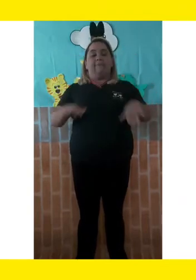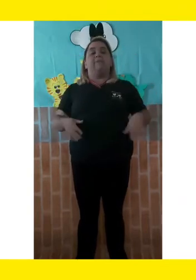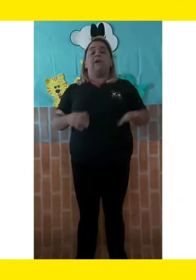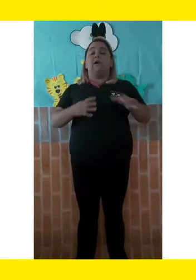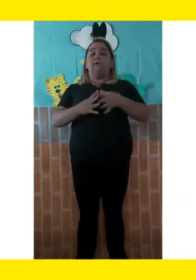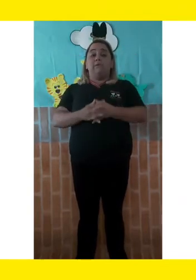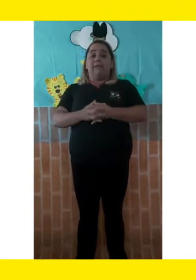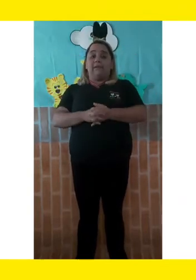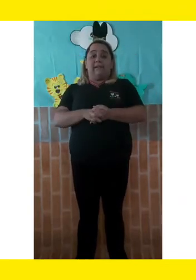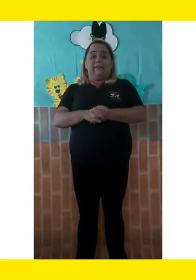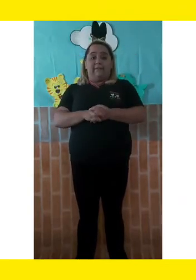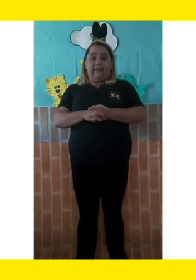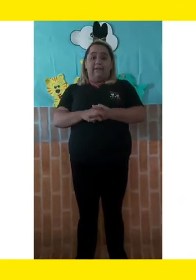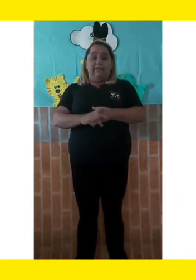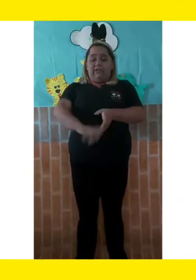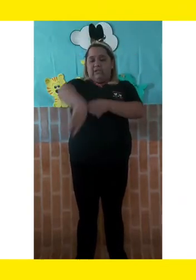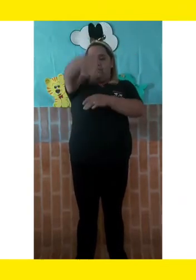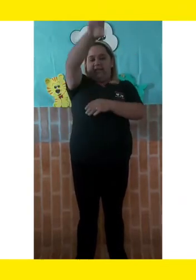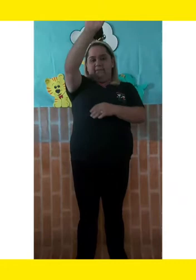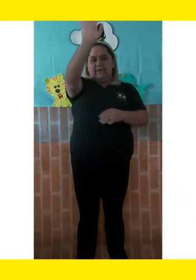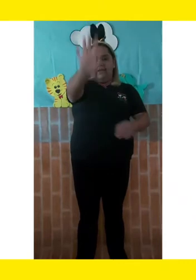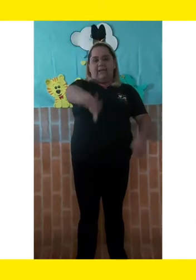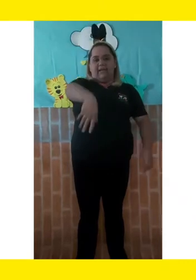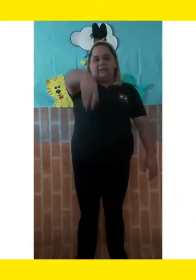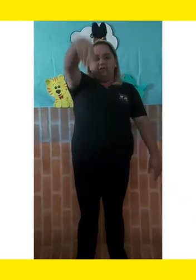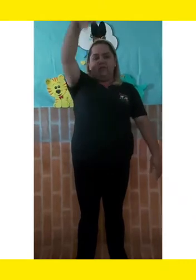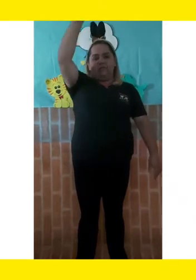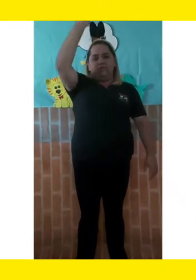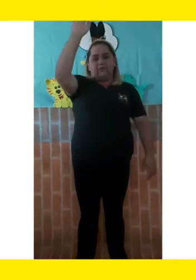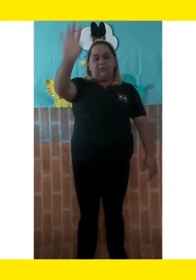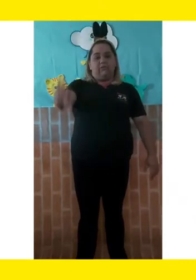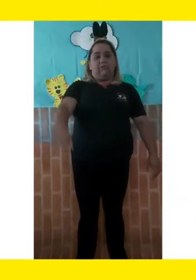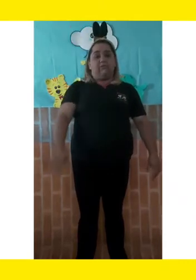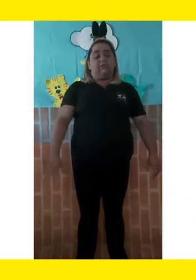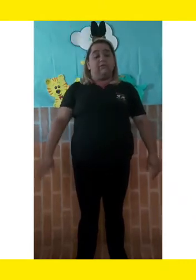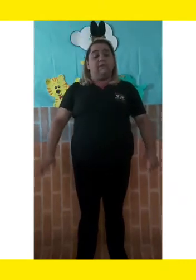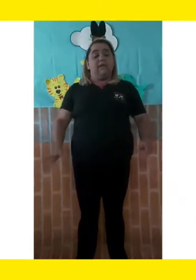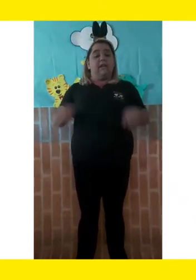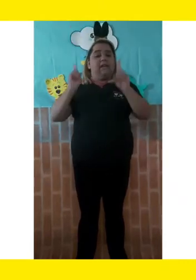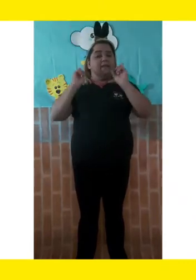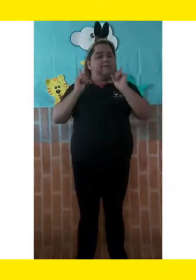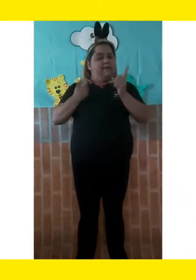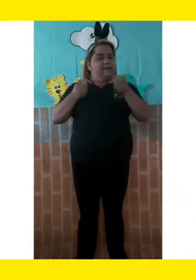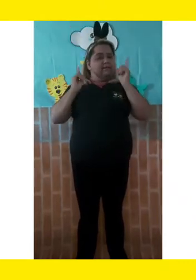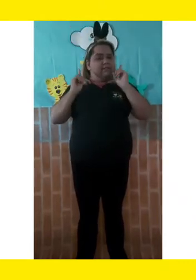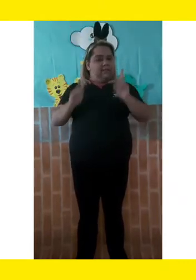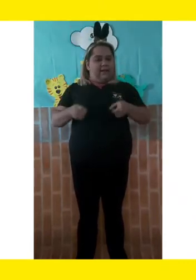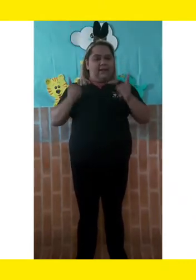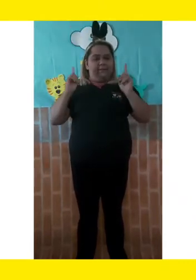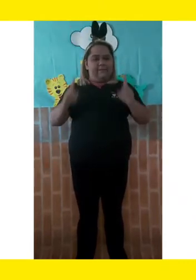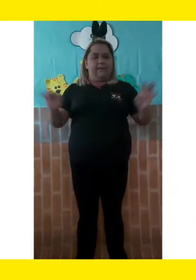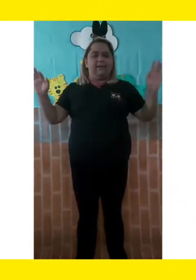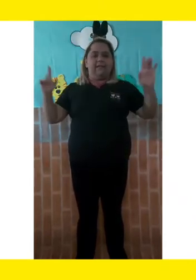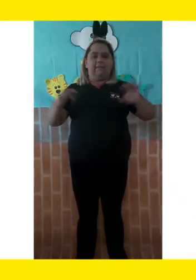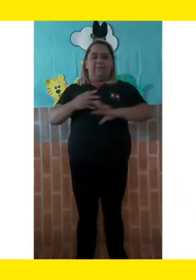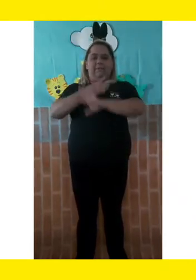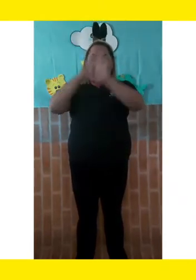um elefante que brinca de ioiô, Ficou, e uma girafa que o borde